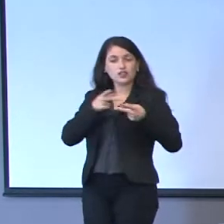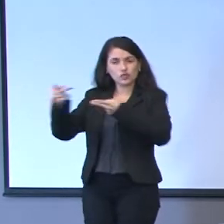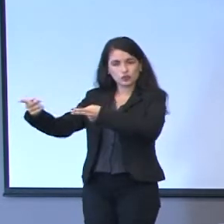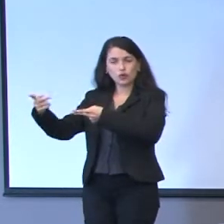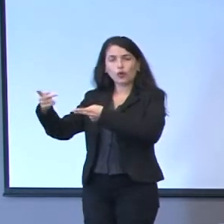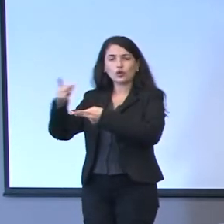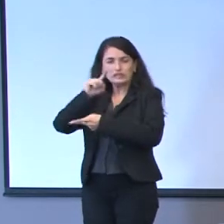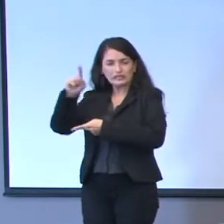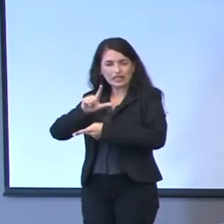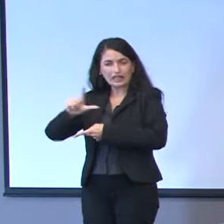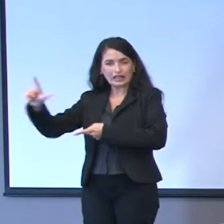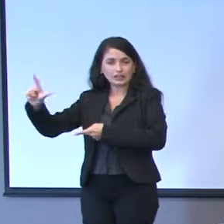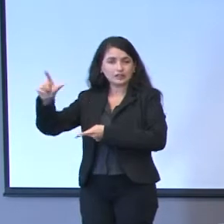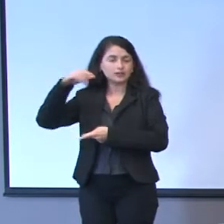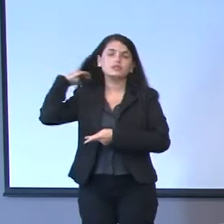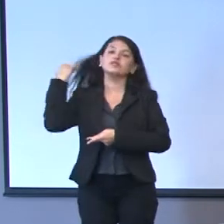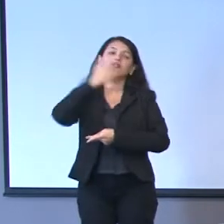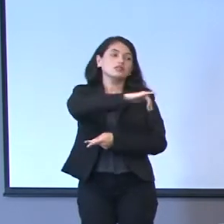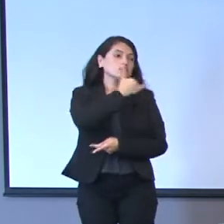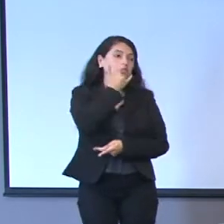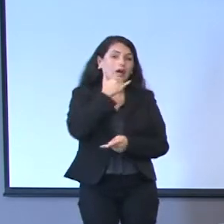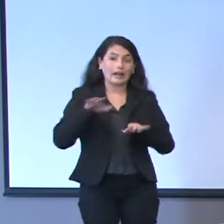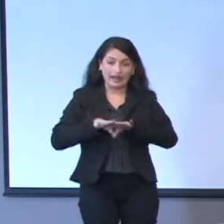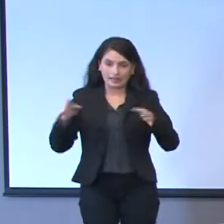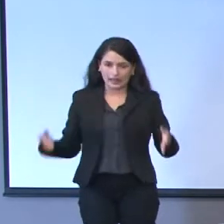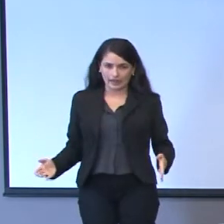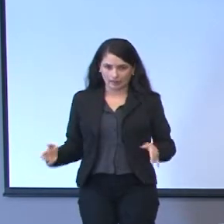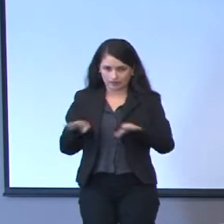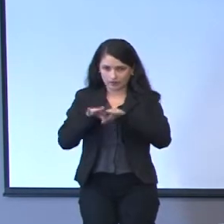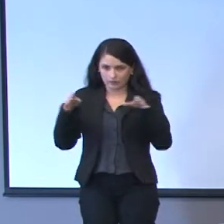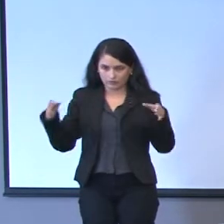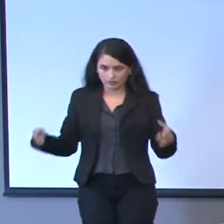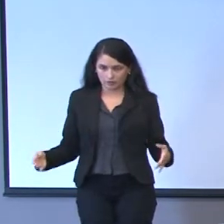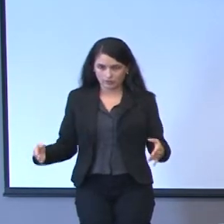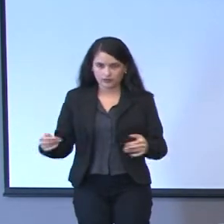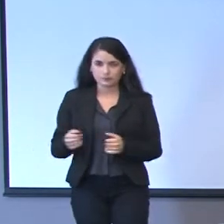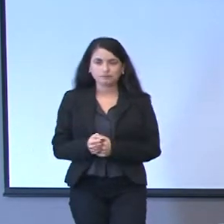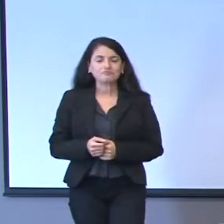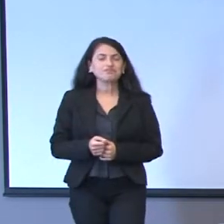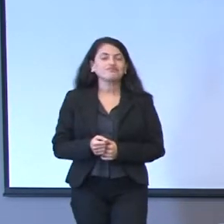Enfim, a carteira escolar, carteira, né? Então, houve um momento que